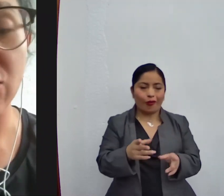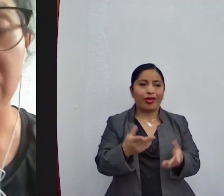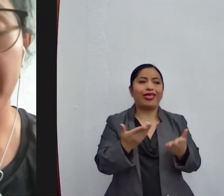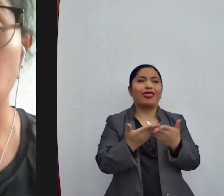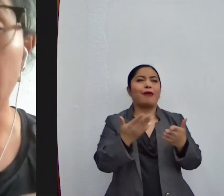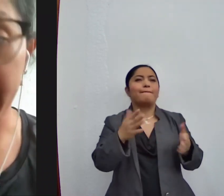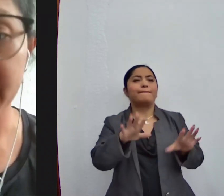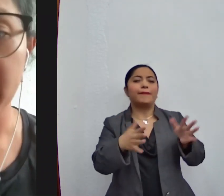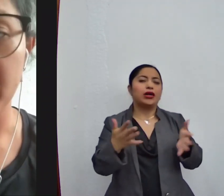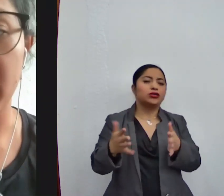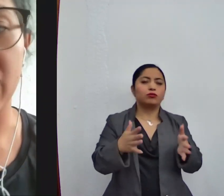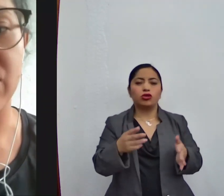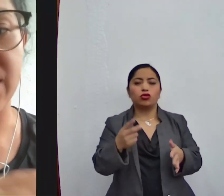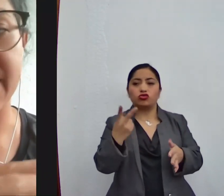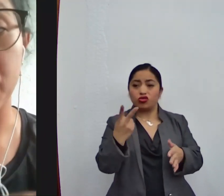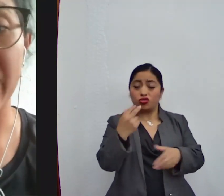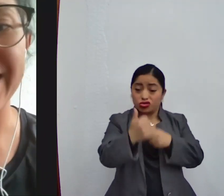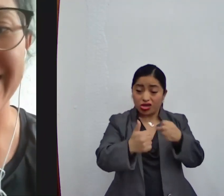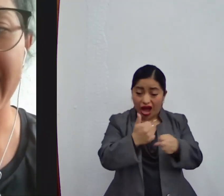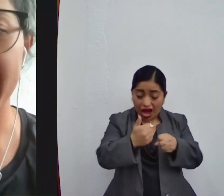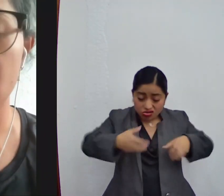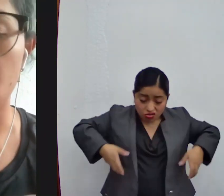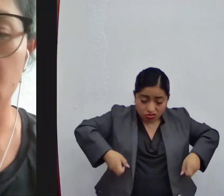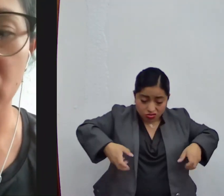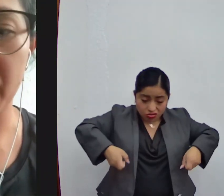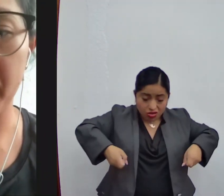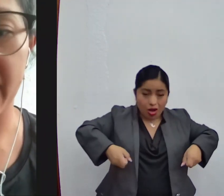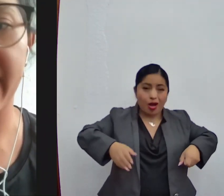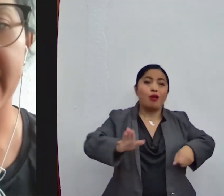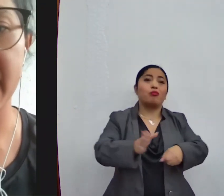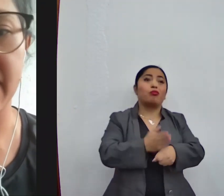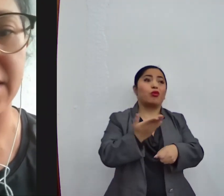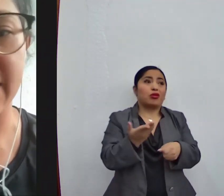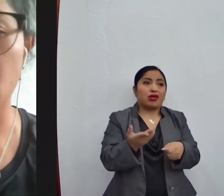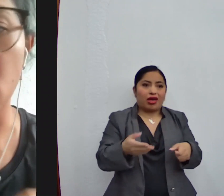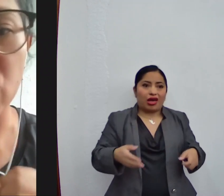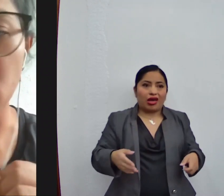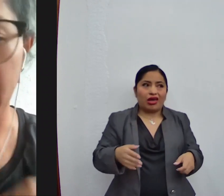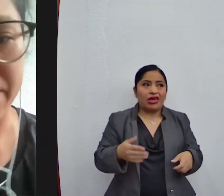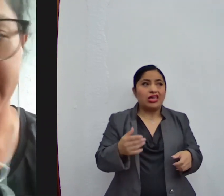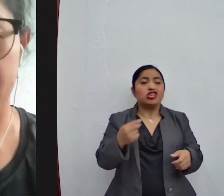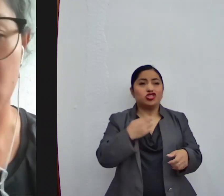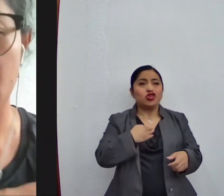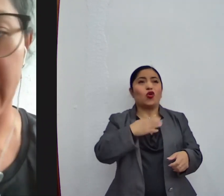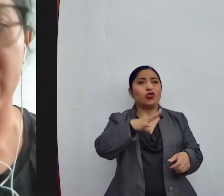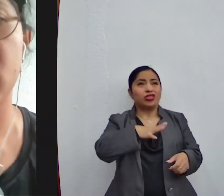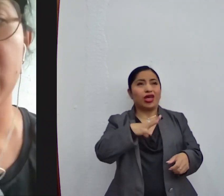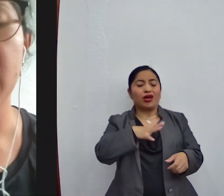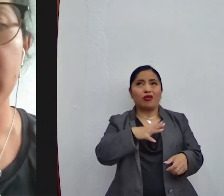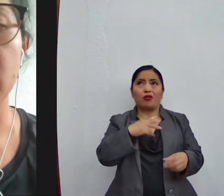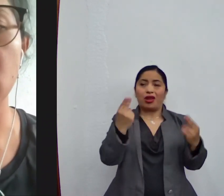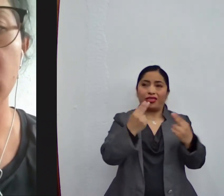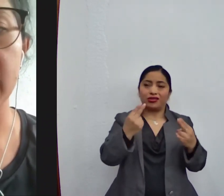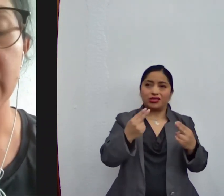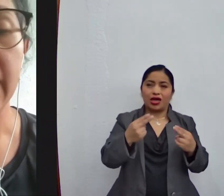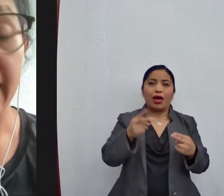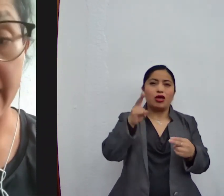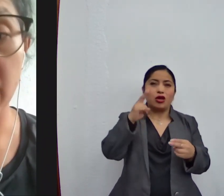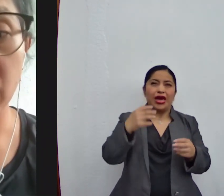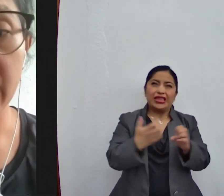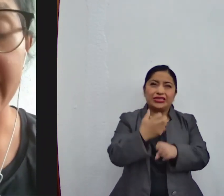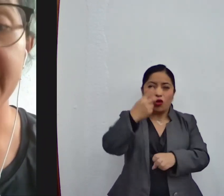máximo 2 años te va a durar, porque con nuestras bonitas calles con hoyos y empedradas, esas sillas no duran más de 2 años.